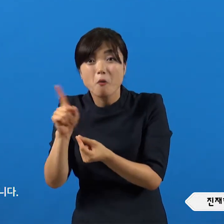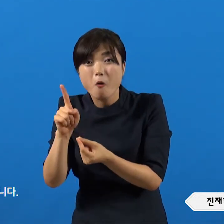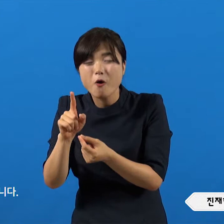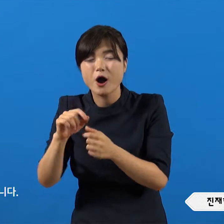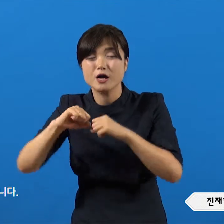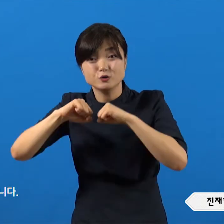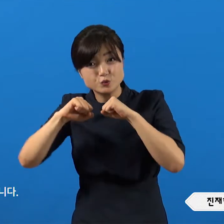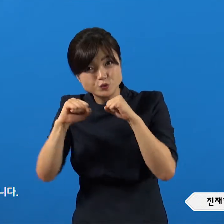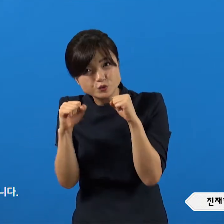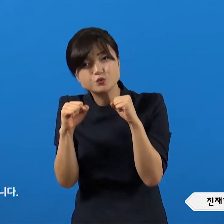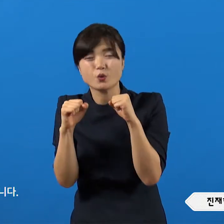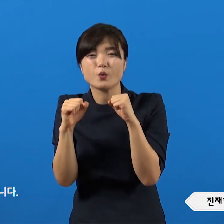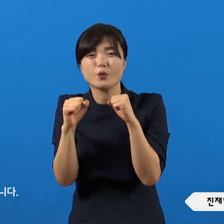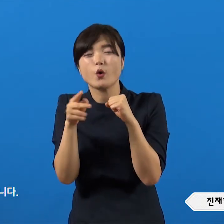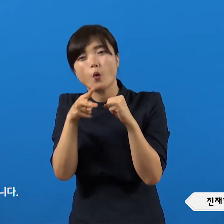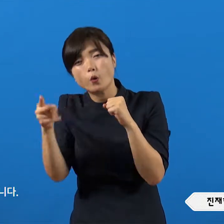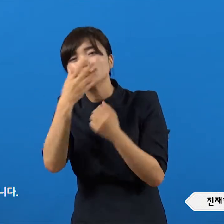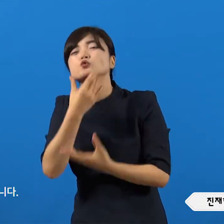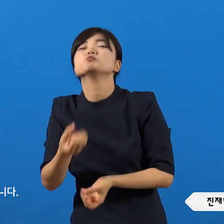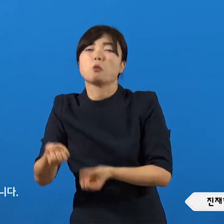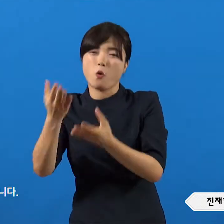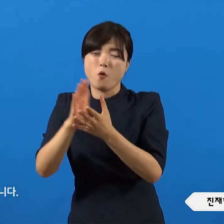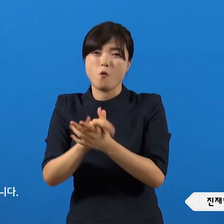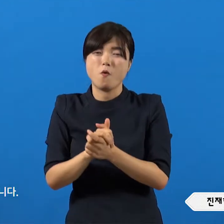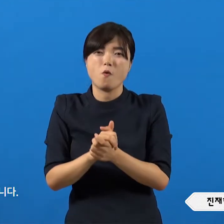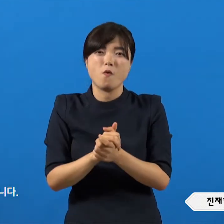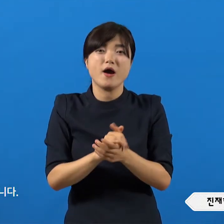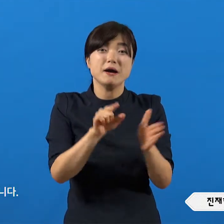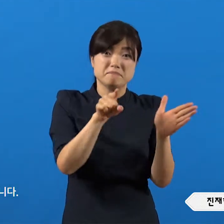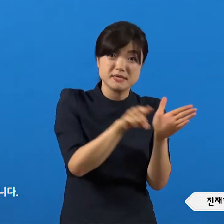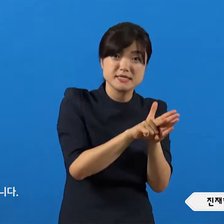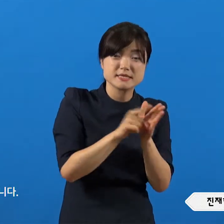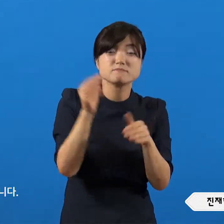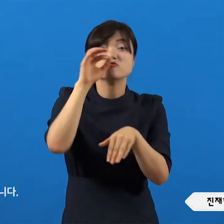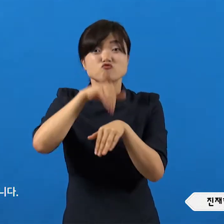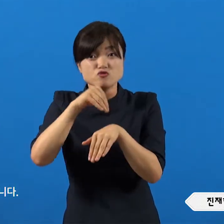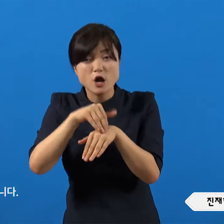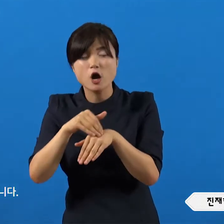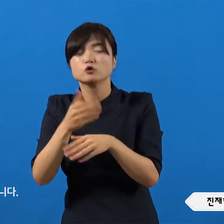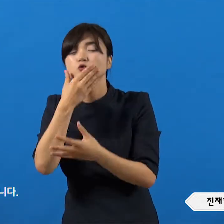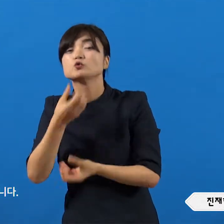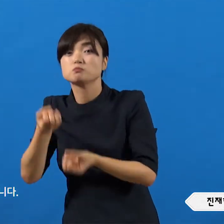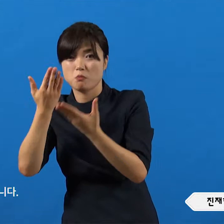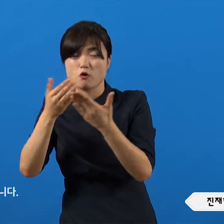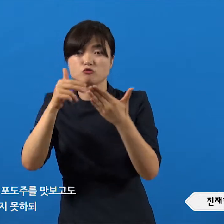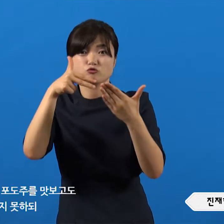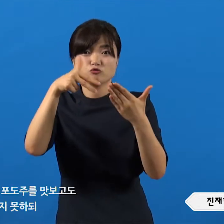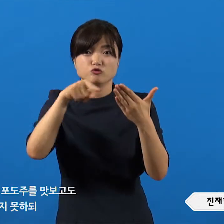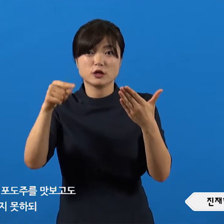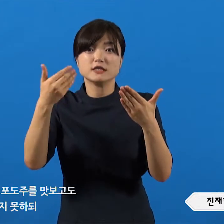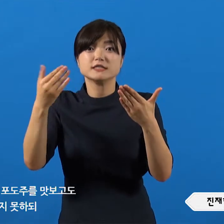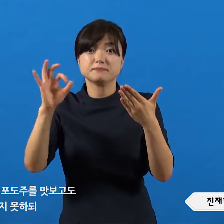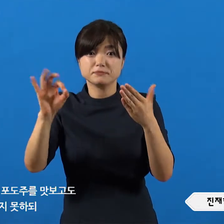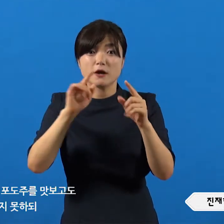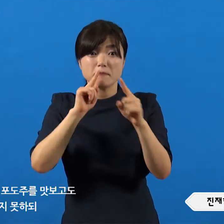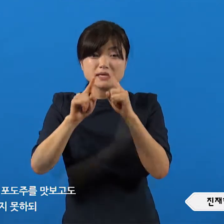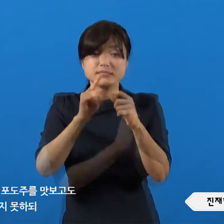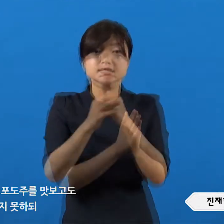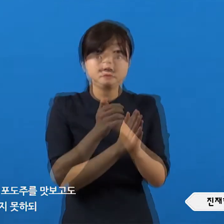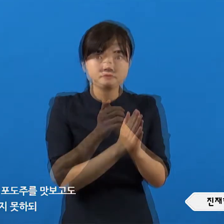순종은 축복입니다. 9절 10절 말씀 우리 같이 한 목소리로